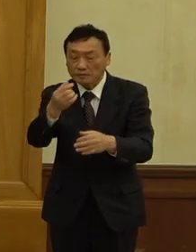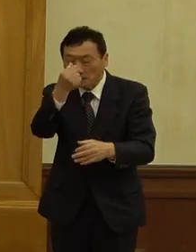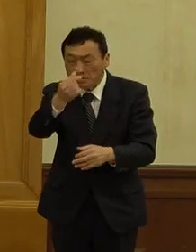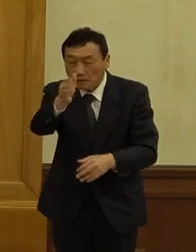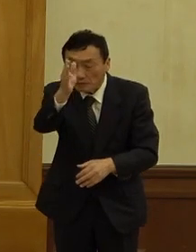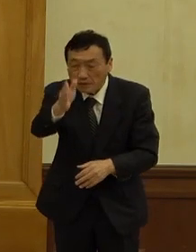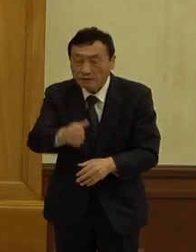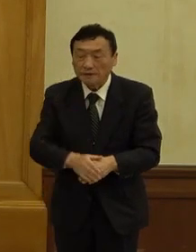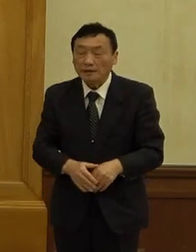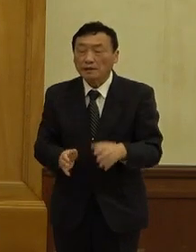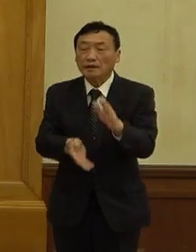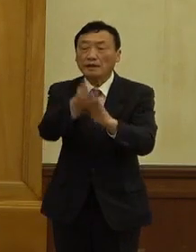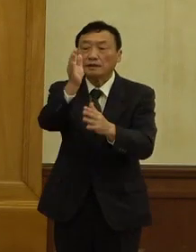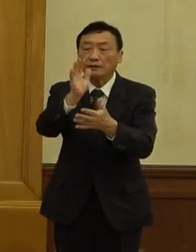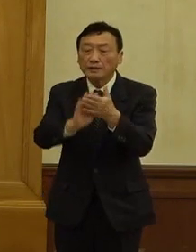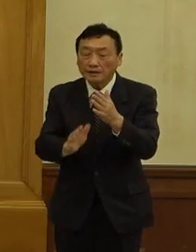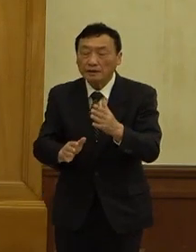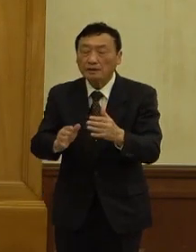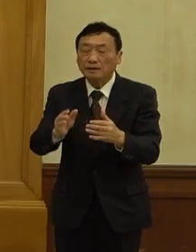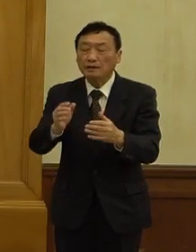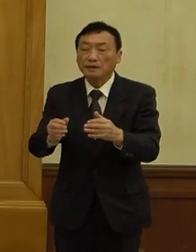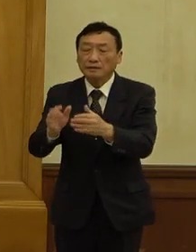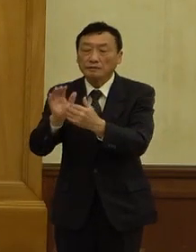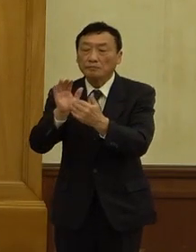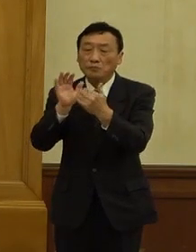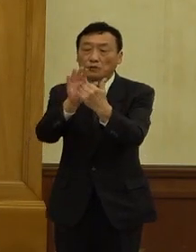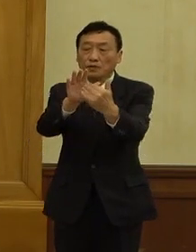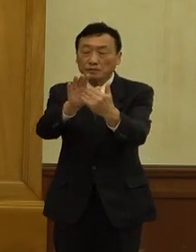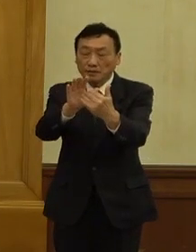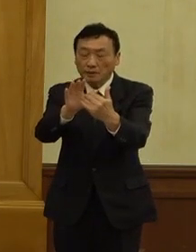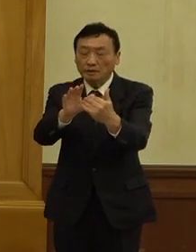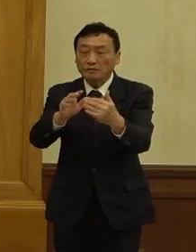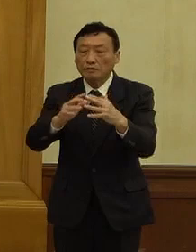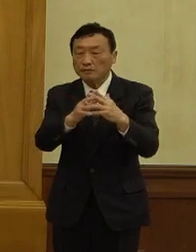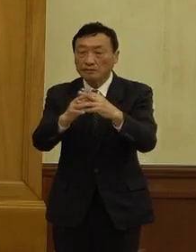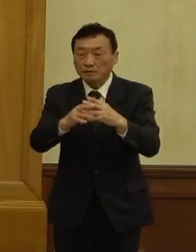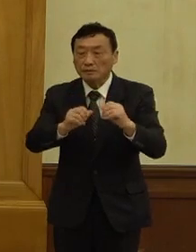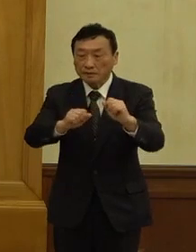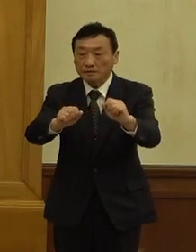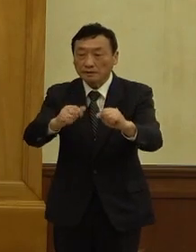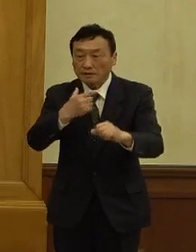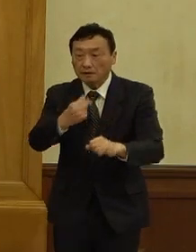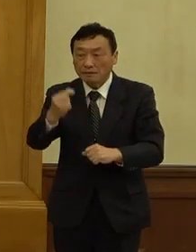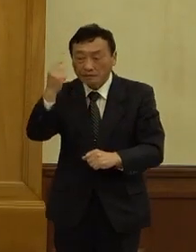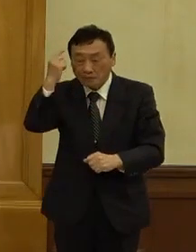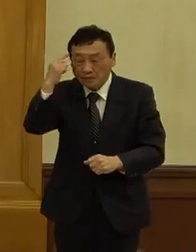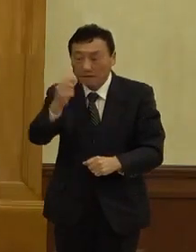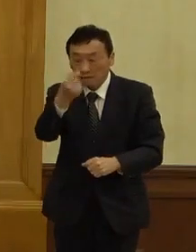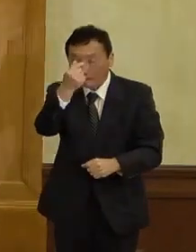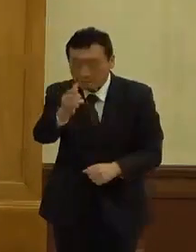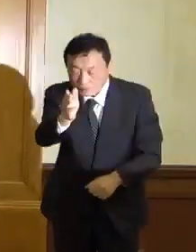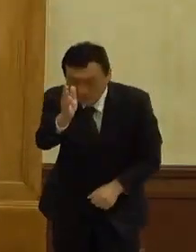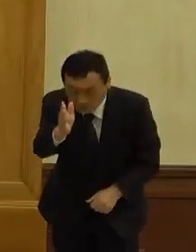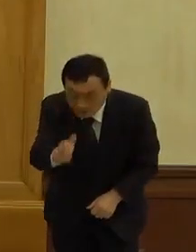。改めて再発防止に向け取り組みを徹底してまいります。お詫び申し上げ